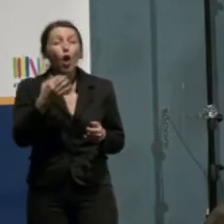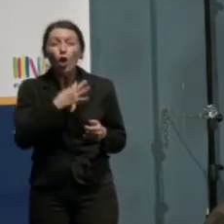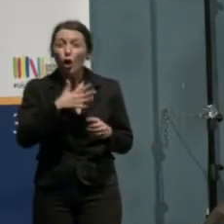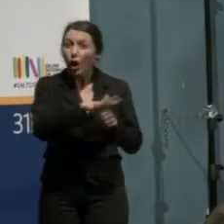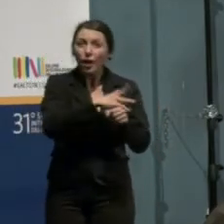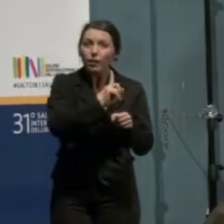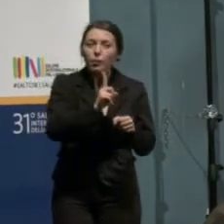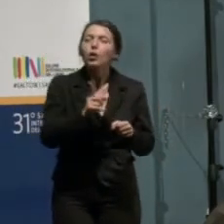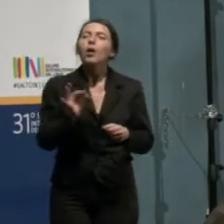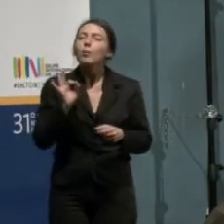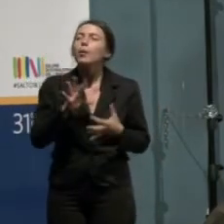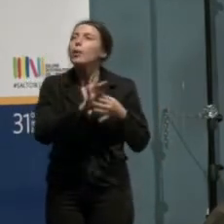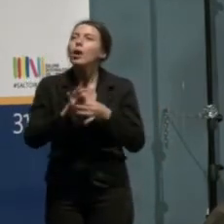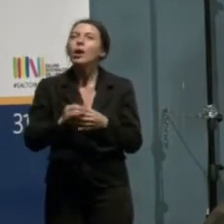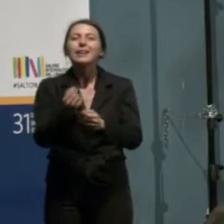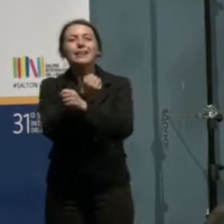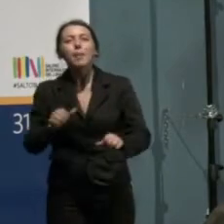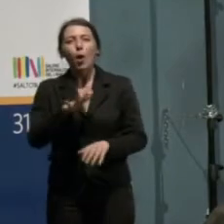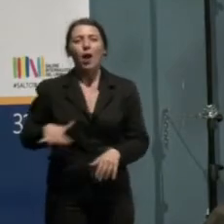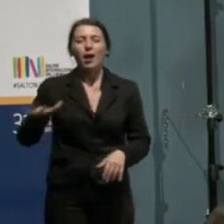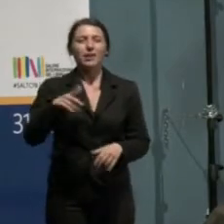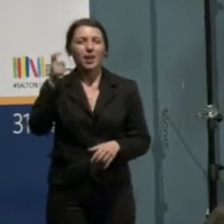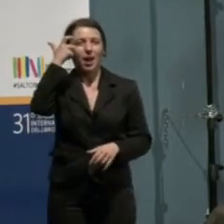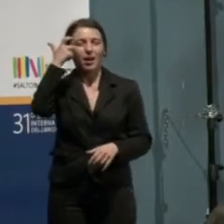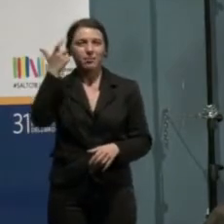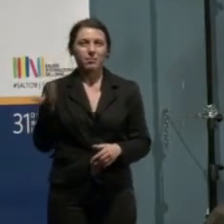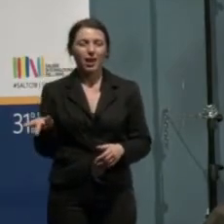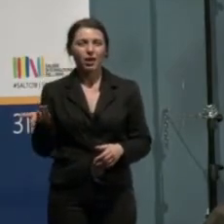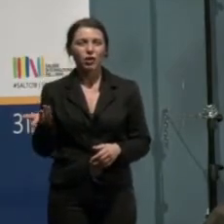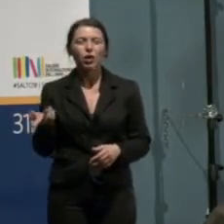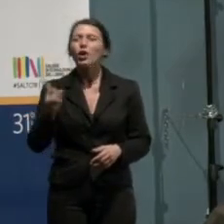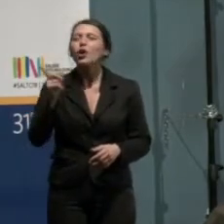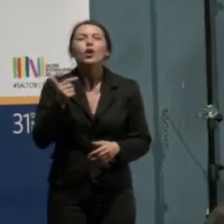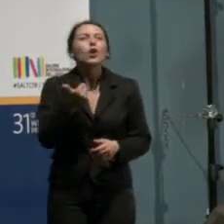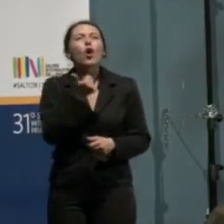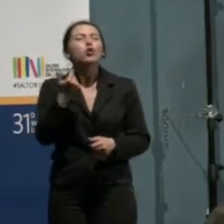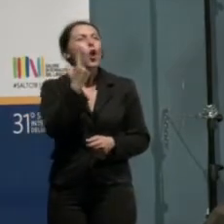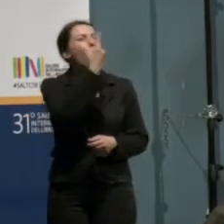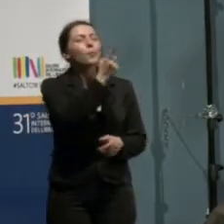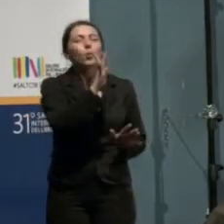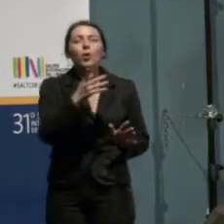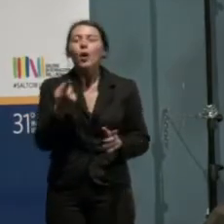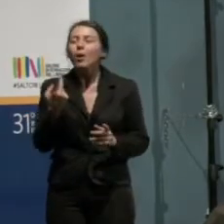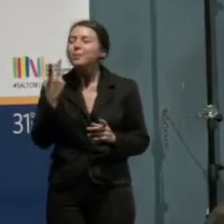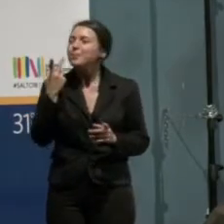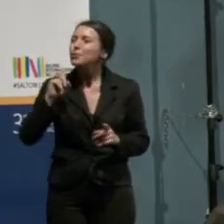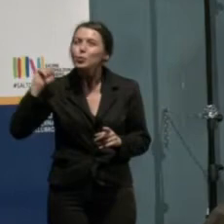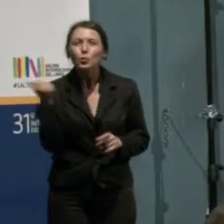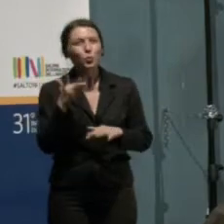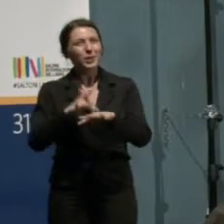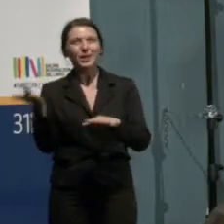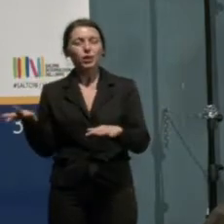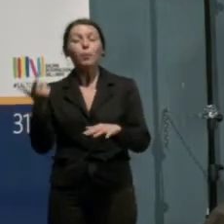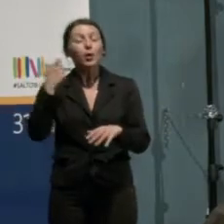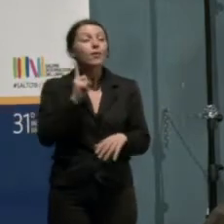democrazia di un paese è una questione che riguarda tutti quanti noi non è un luogo comune non è un modo di dire perché giulio del